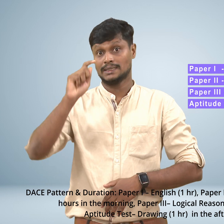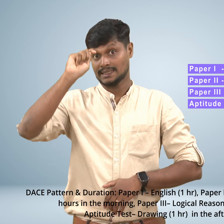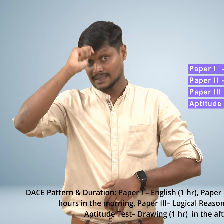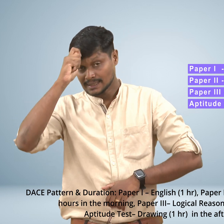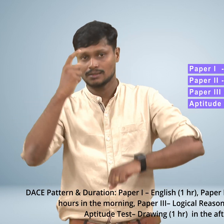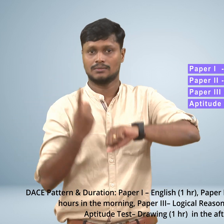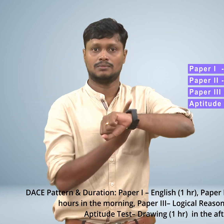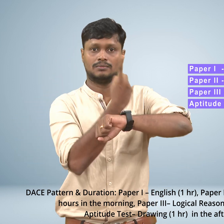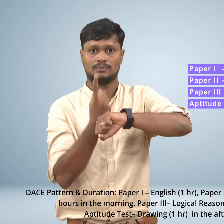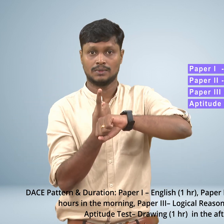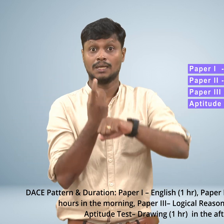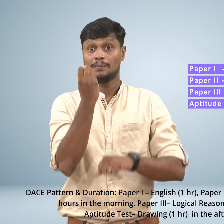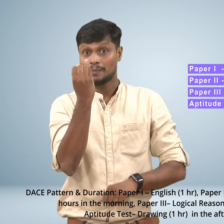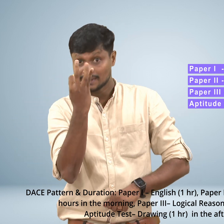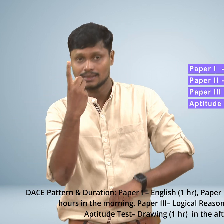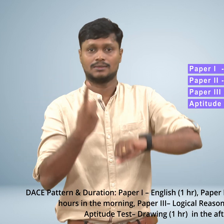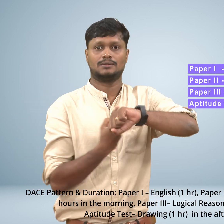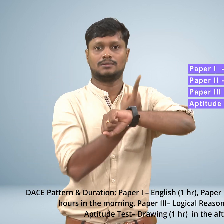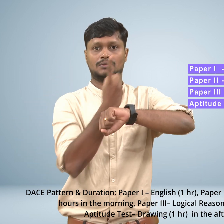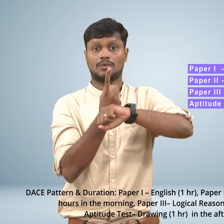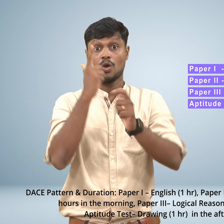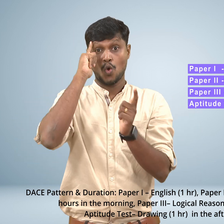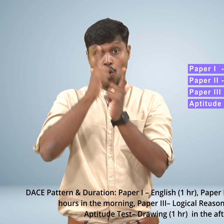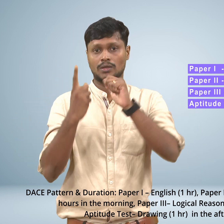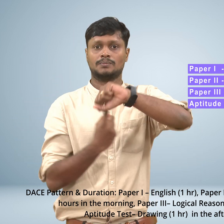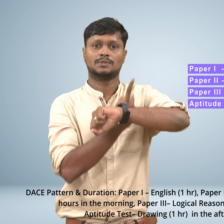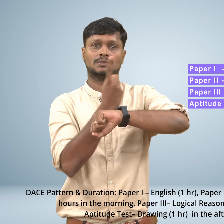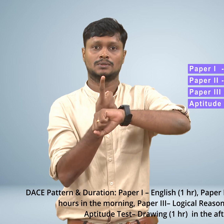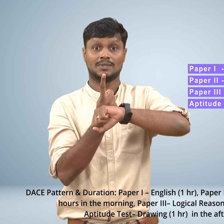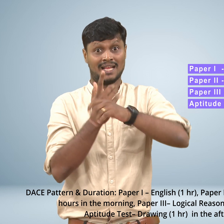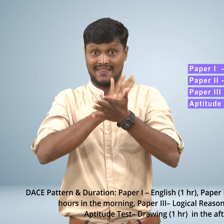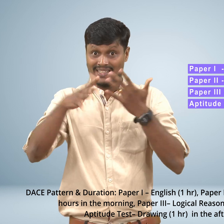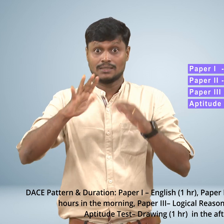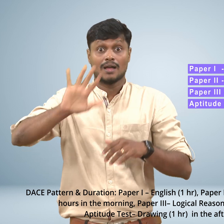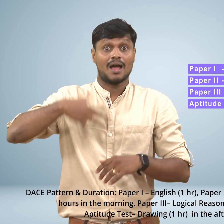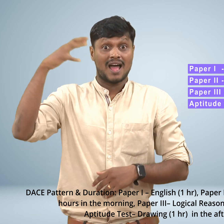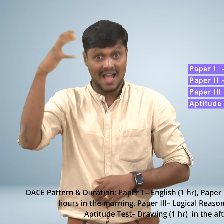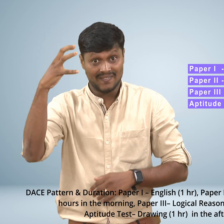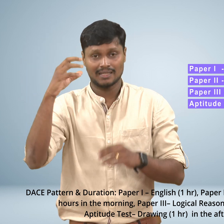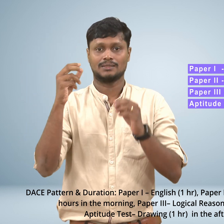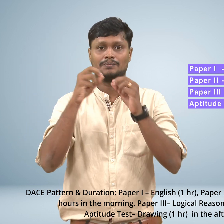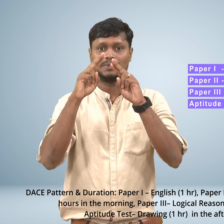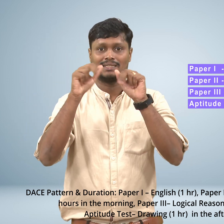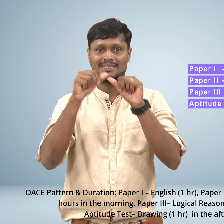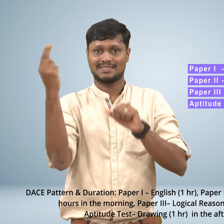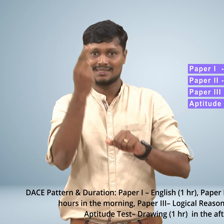മണിക്കൂർ ഇംഗ്ലീഷ്, മാത്സ് 1 മണിക്കൂർ, അതിനുശേഷം ലോജിക് 1 മണിക്കൂർ. പിന്നീട് ഉച്ചയ്ക്ക് ശേഷം BFAക്ക് വേണ്ടിയുള്ള ചിത്രരചന